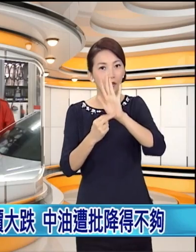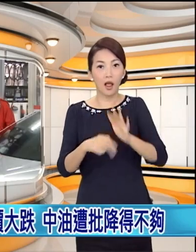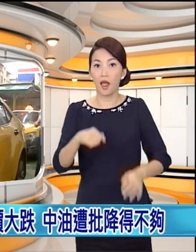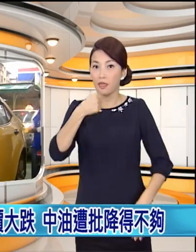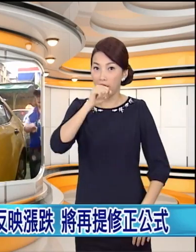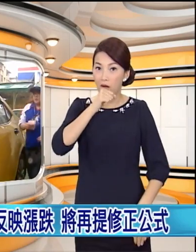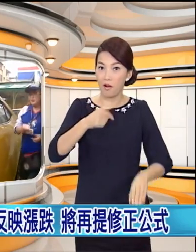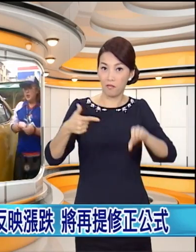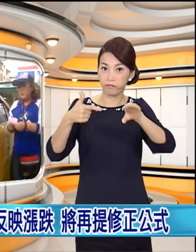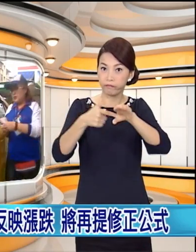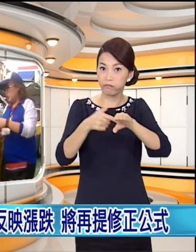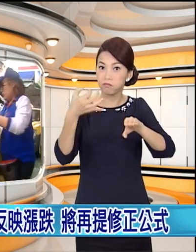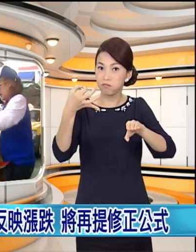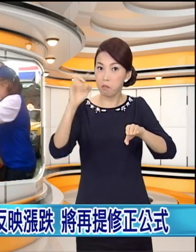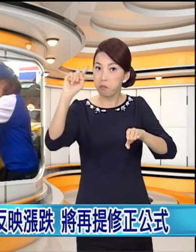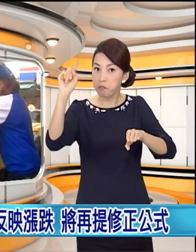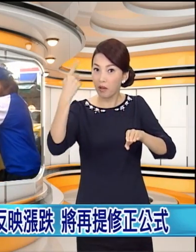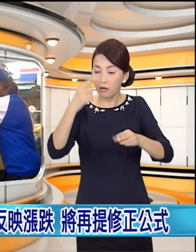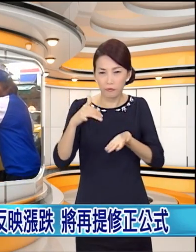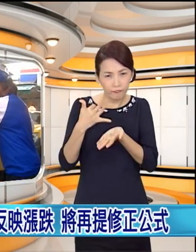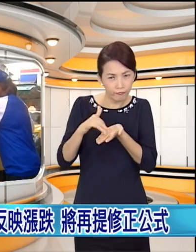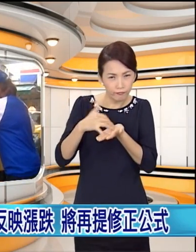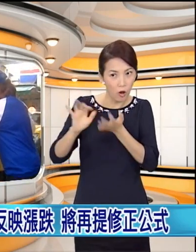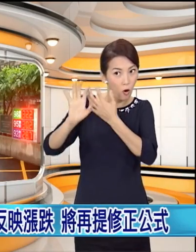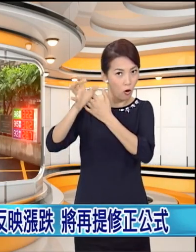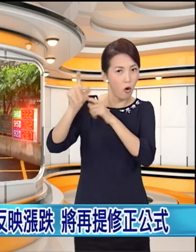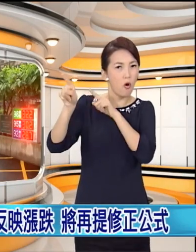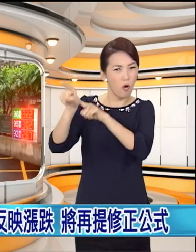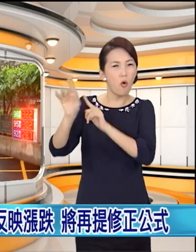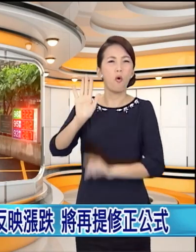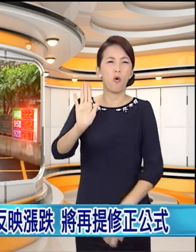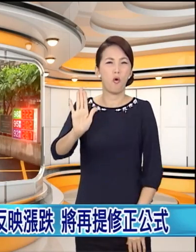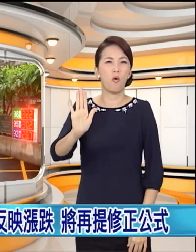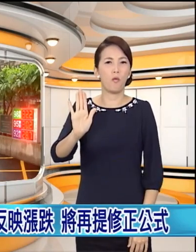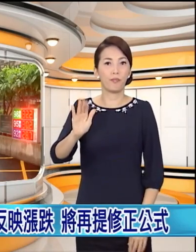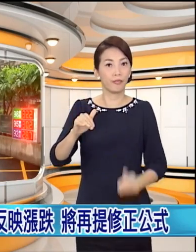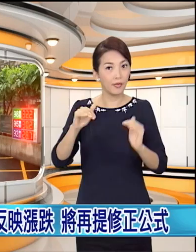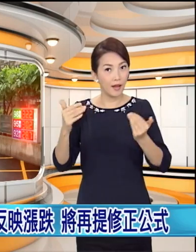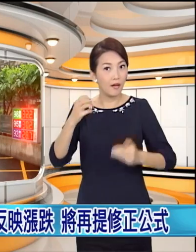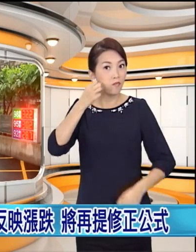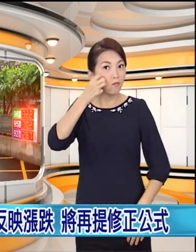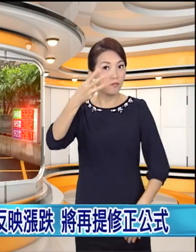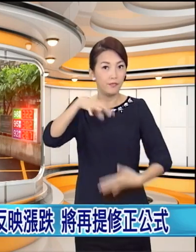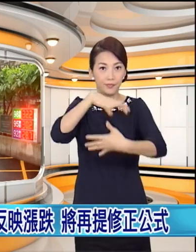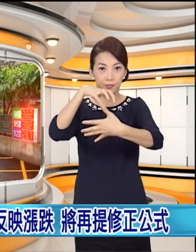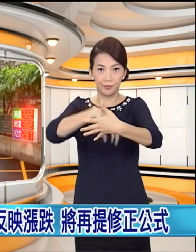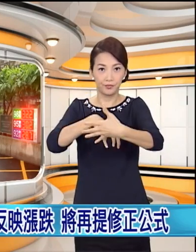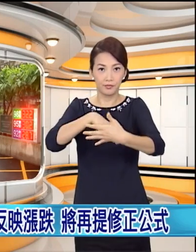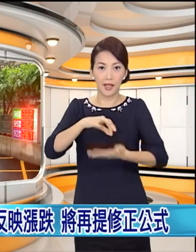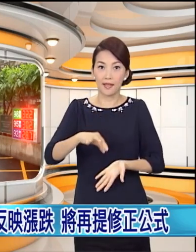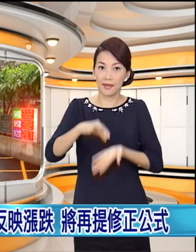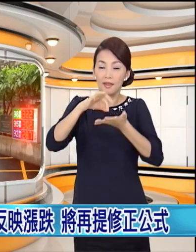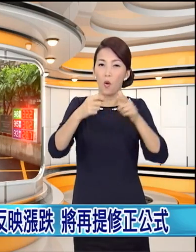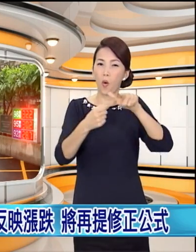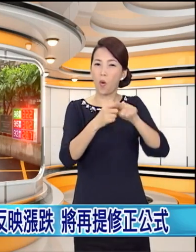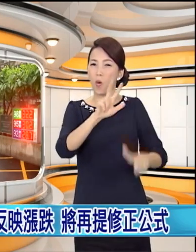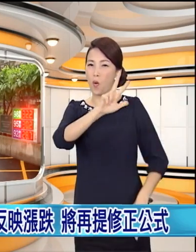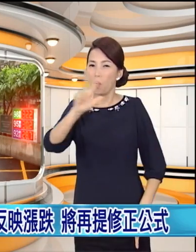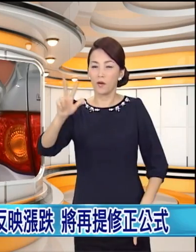示，国内油价公示完全反映国际原油价格涨跌，预计在三个月内会提